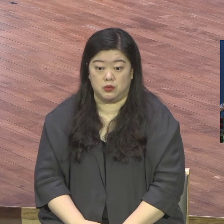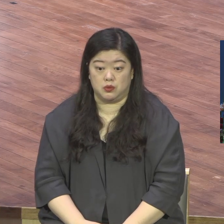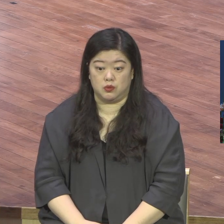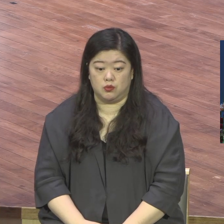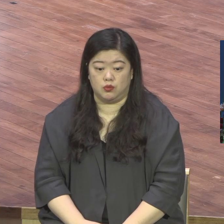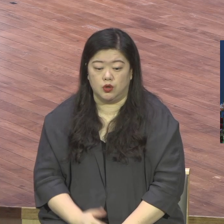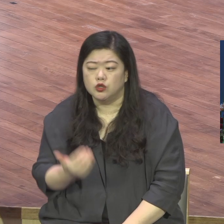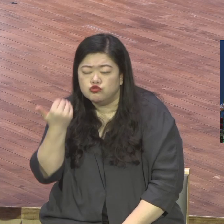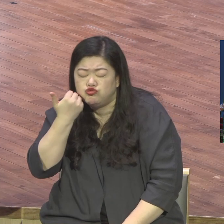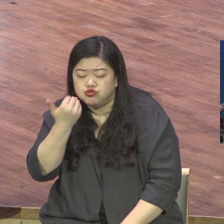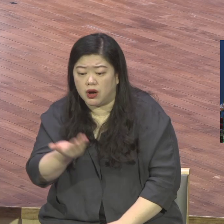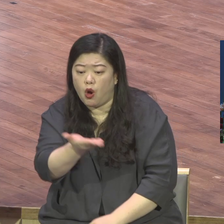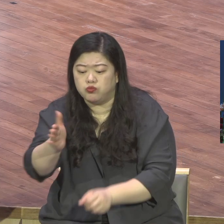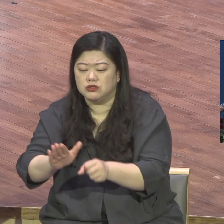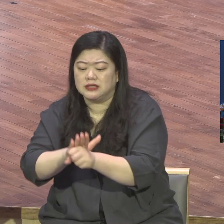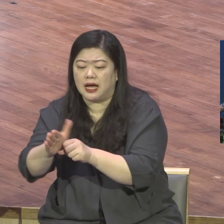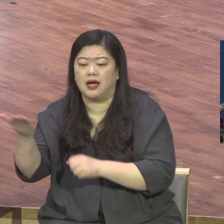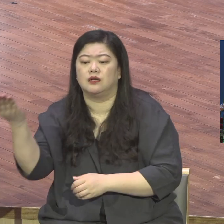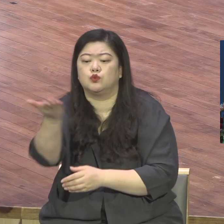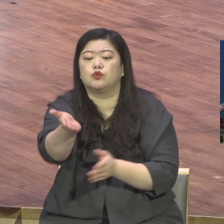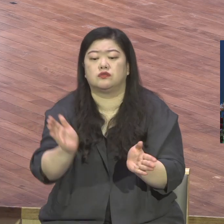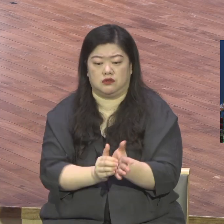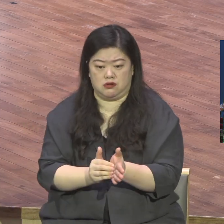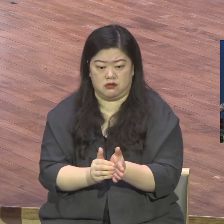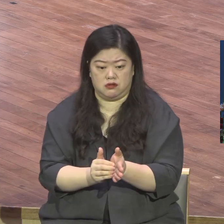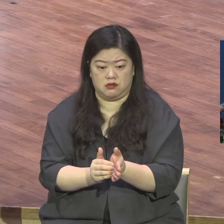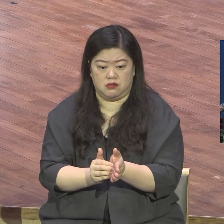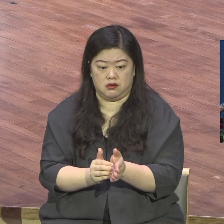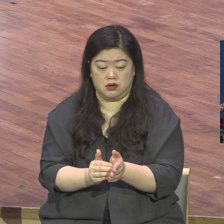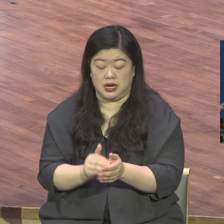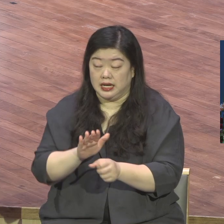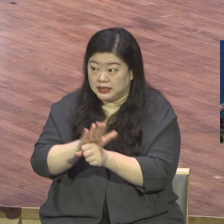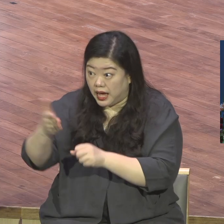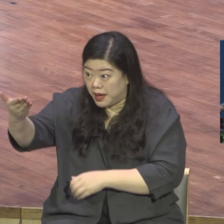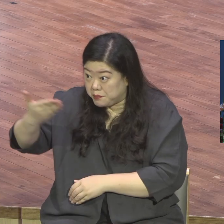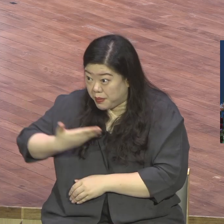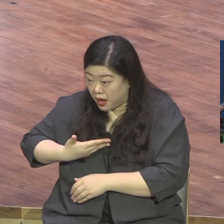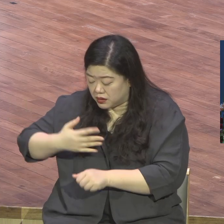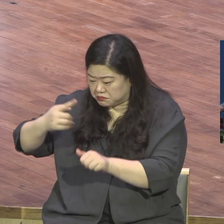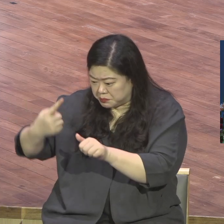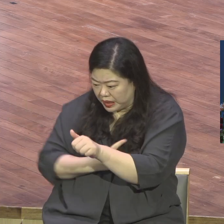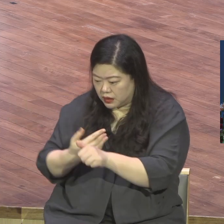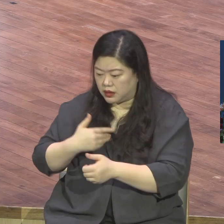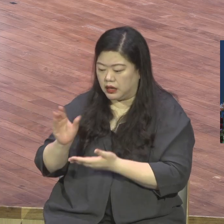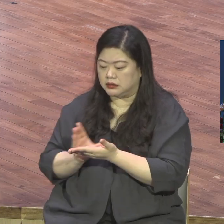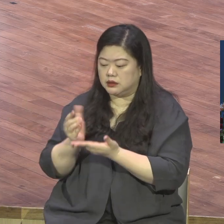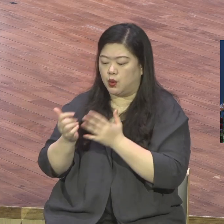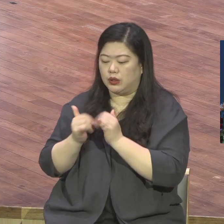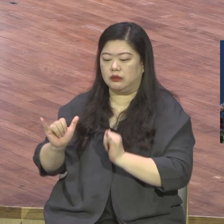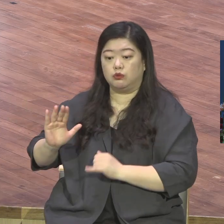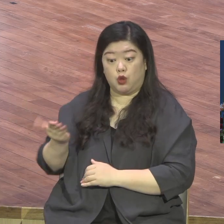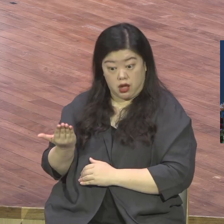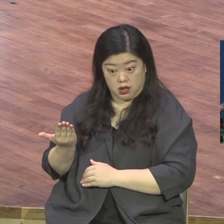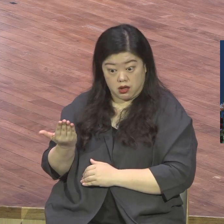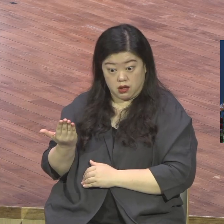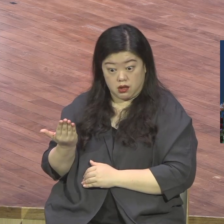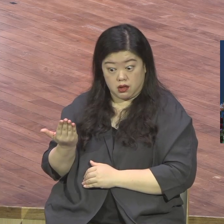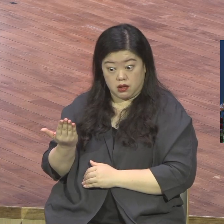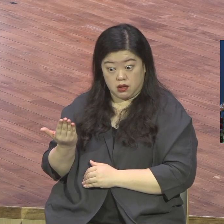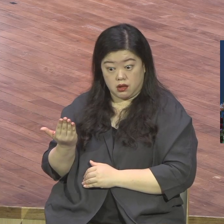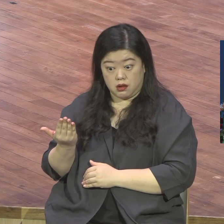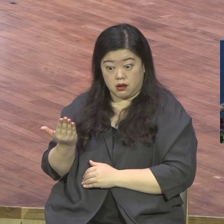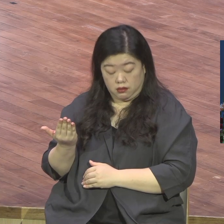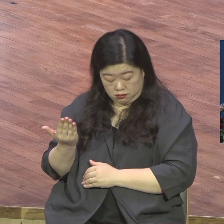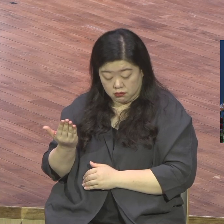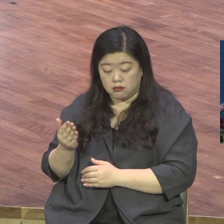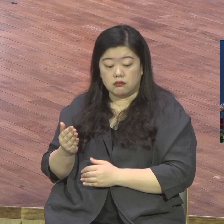이제 당신 차례다 그랬어요. 중요하지요. 누군가 하나님과 나와의